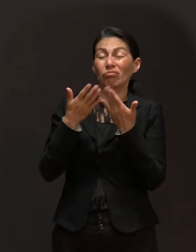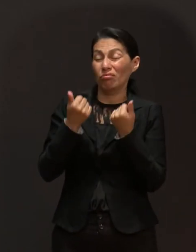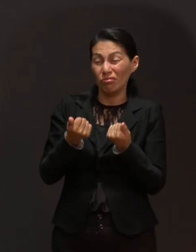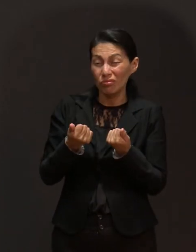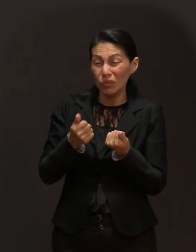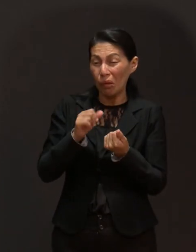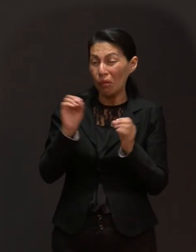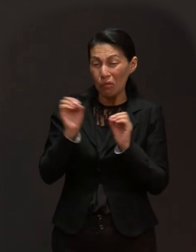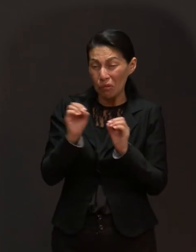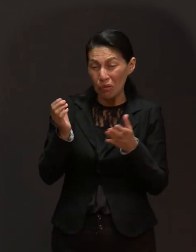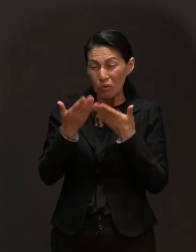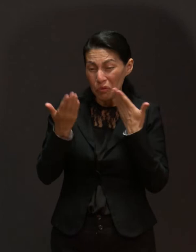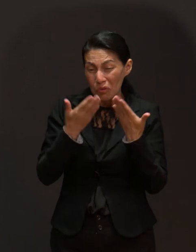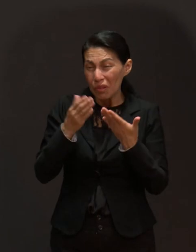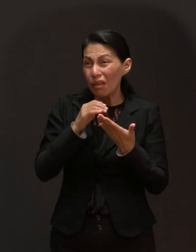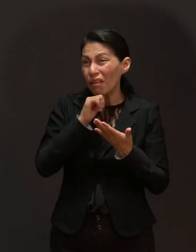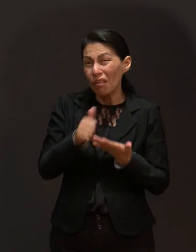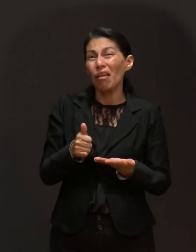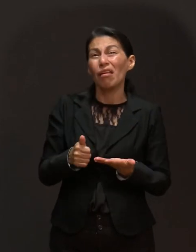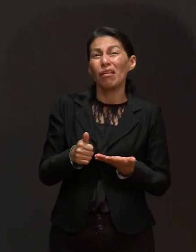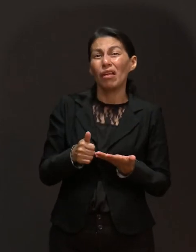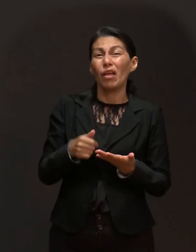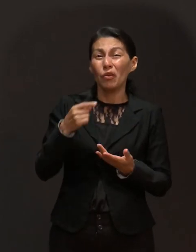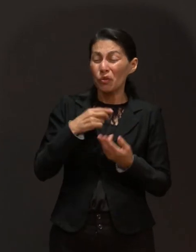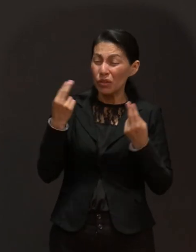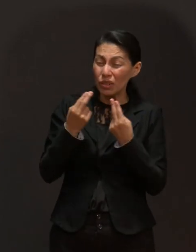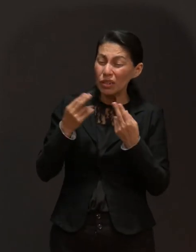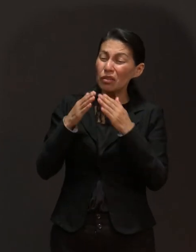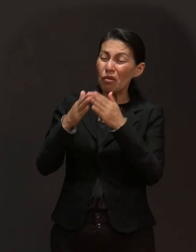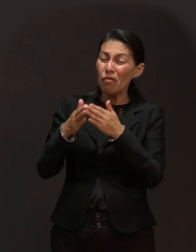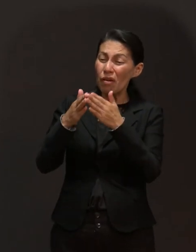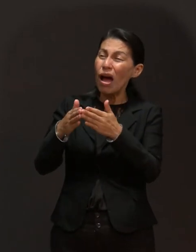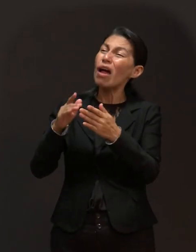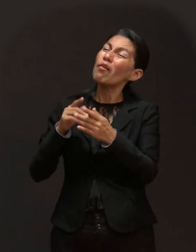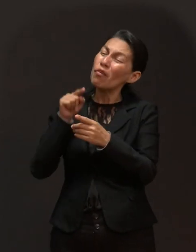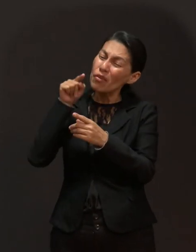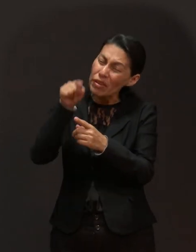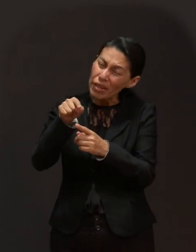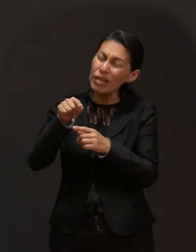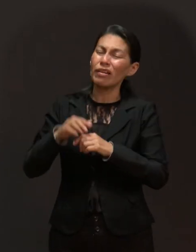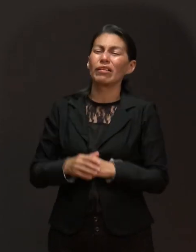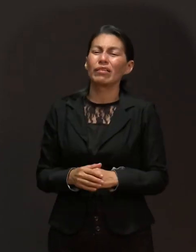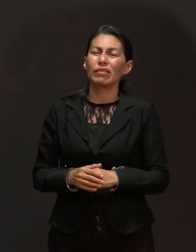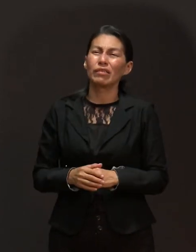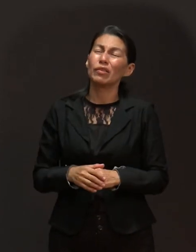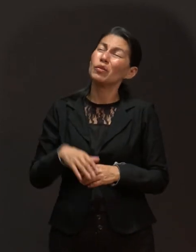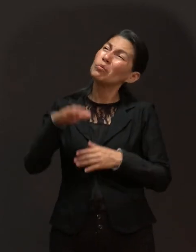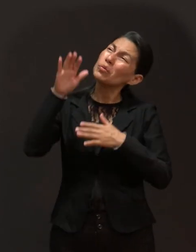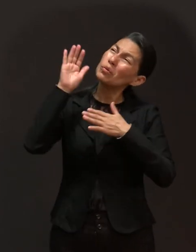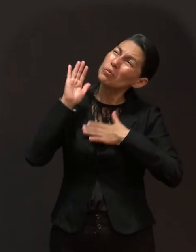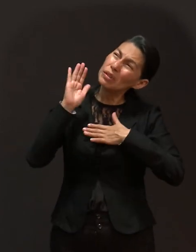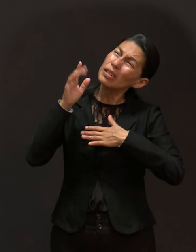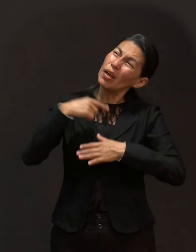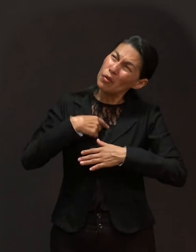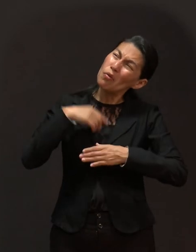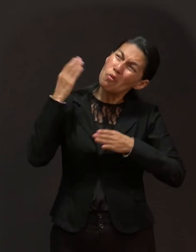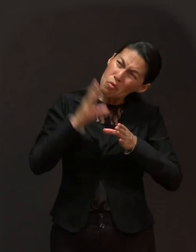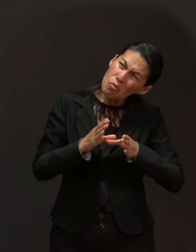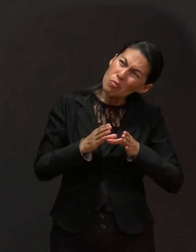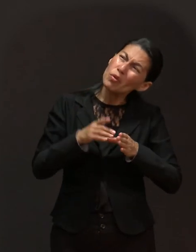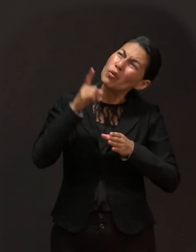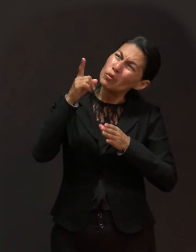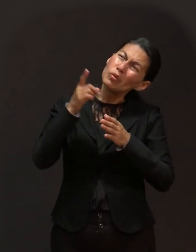que yo me trunque, que yo tenga que hacer un año más para llegar a mi barco. O sea, yo te pedí una